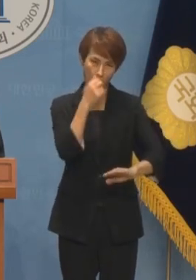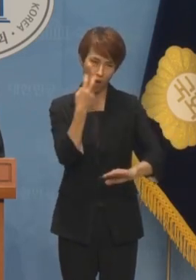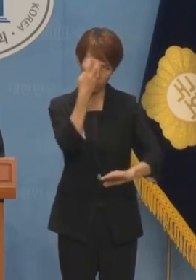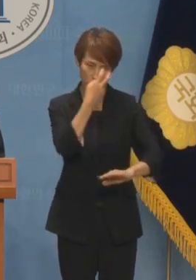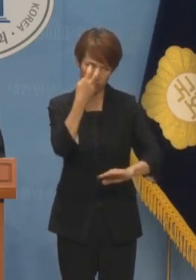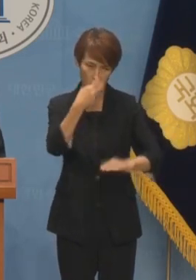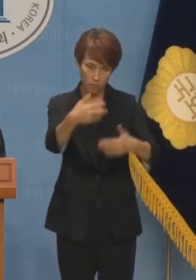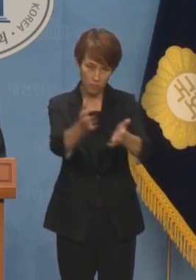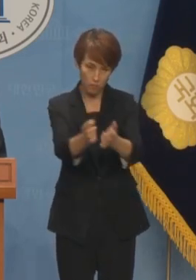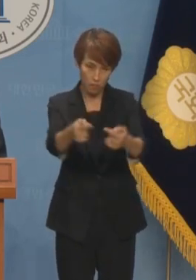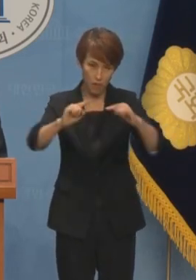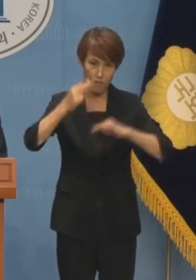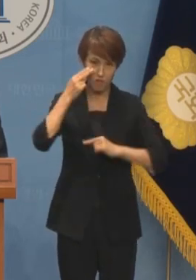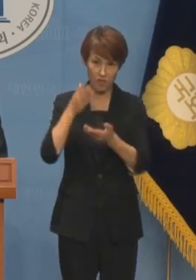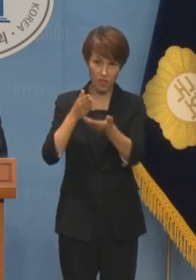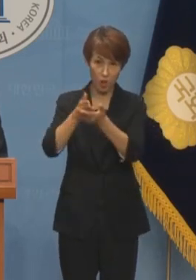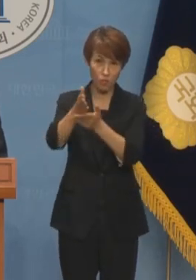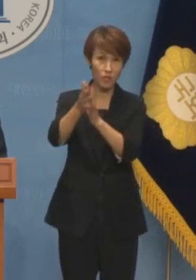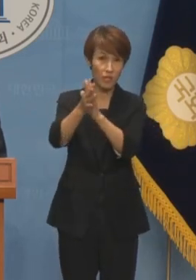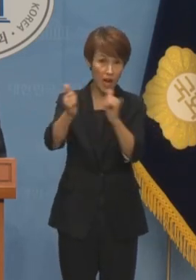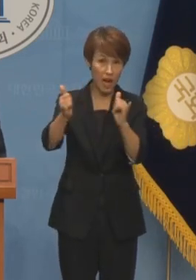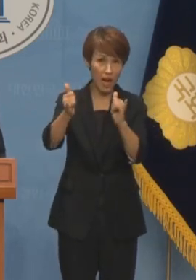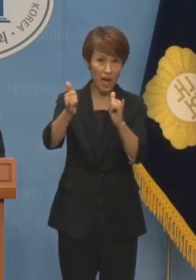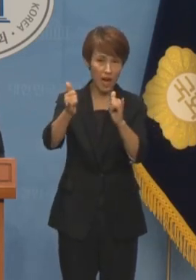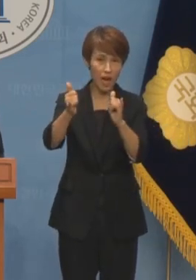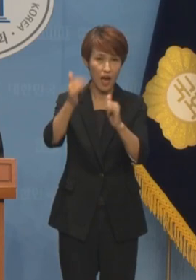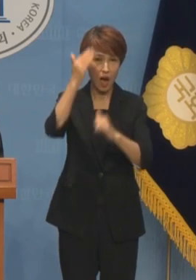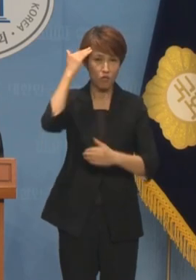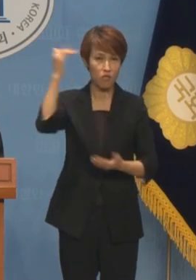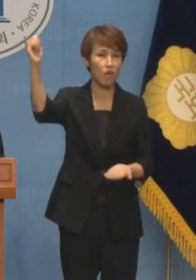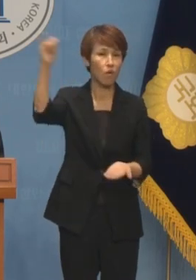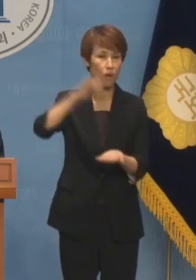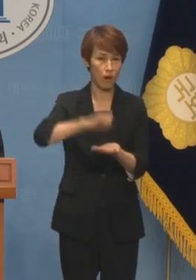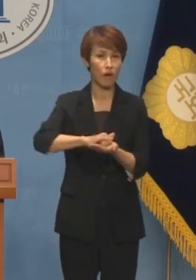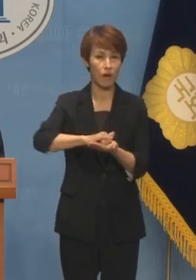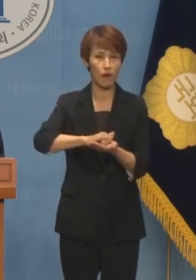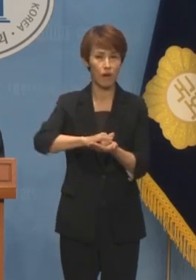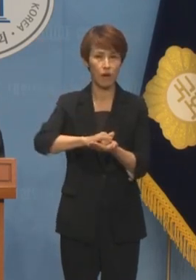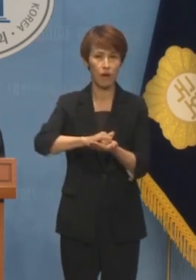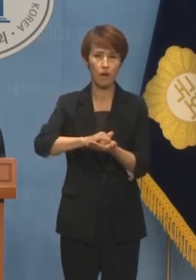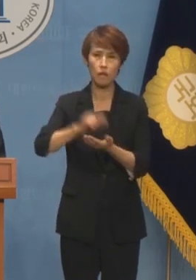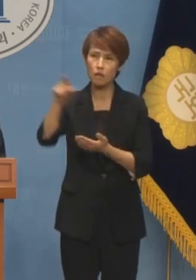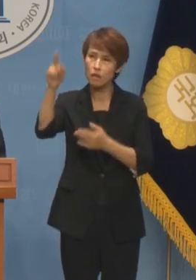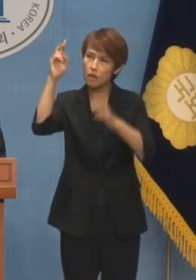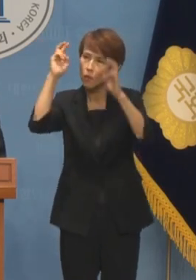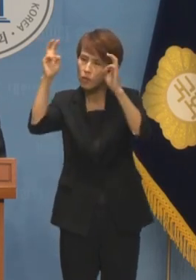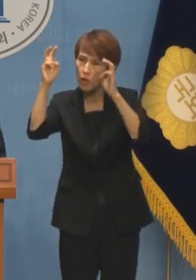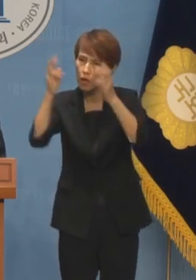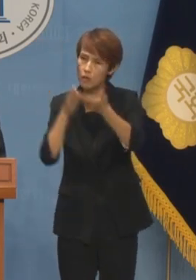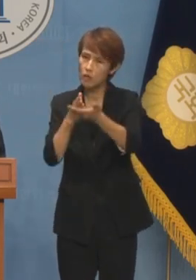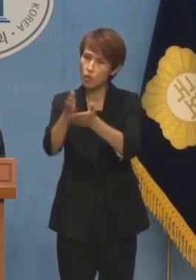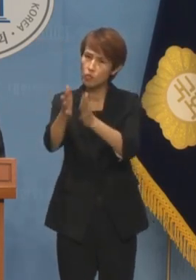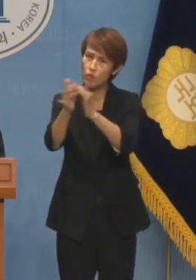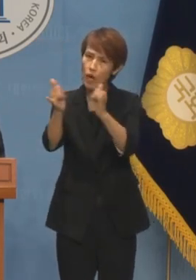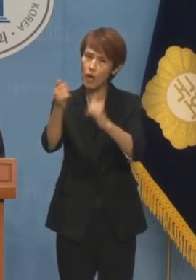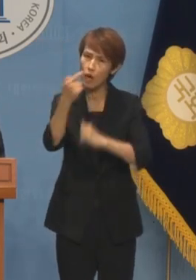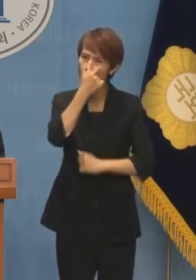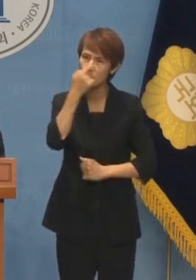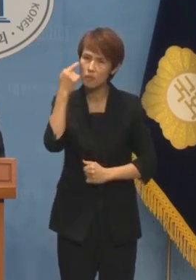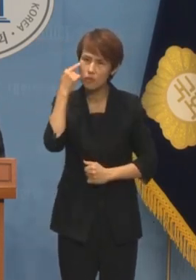참여한 미국의 전문가가 방한한다고 합니다. 해당 업체와 전문가에 대한